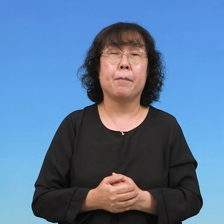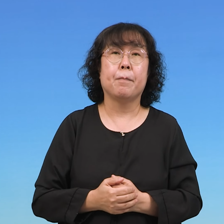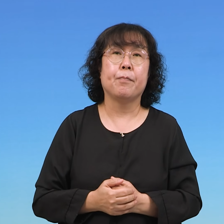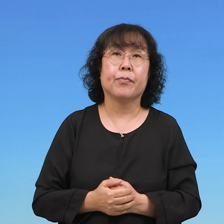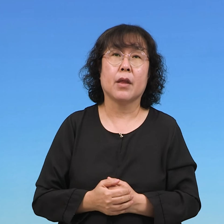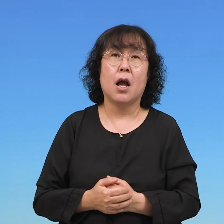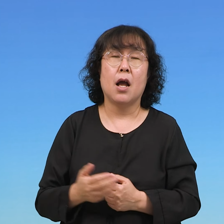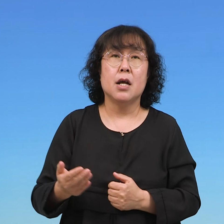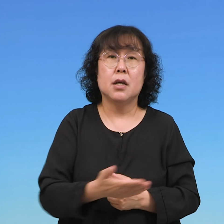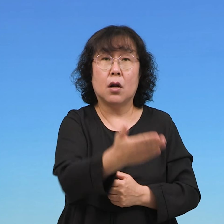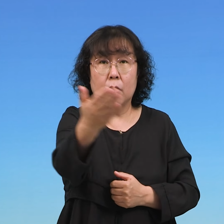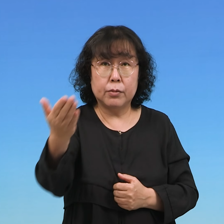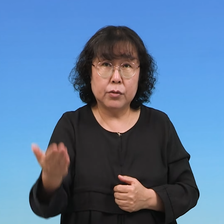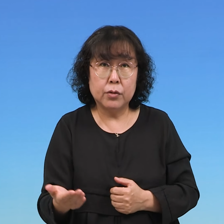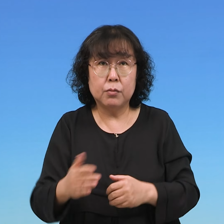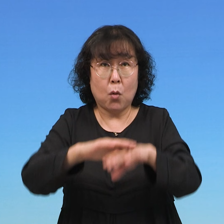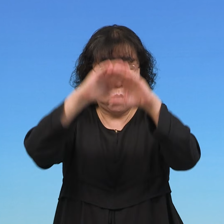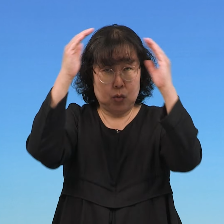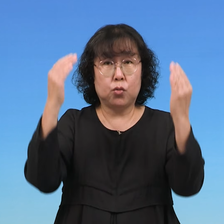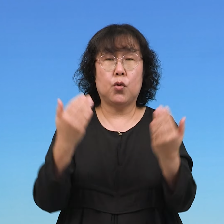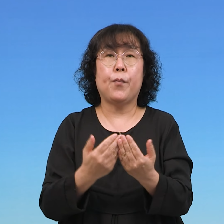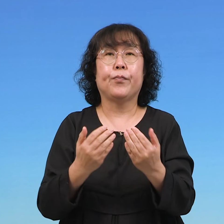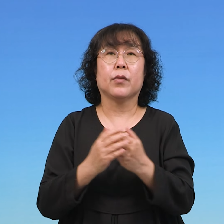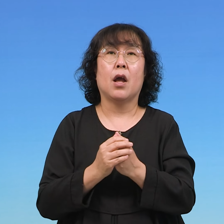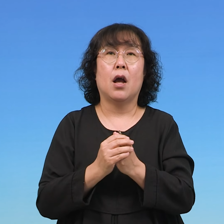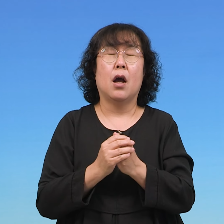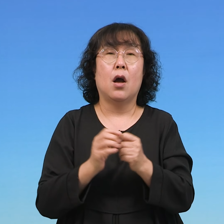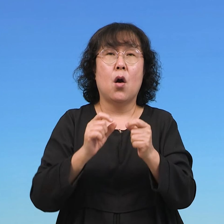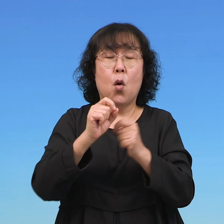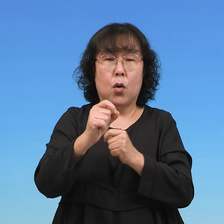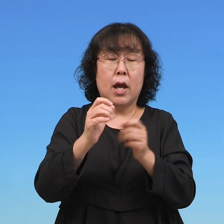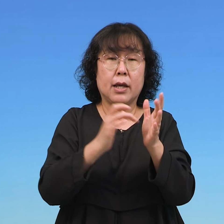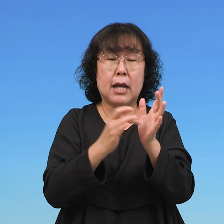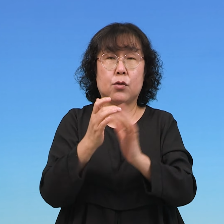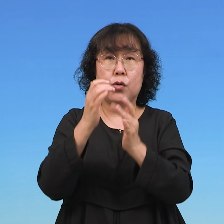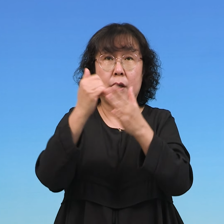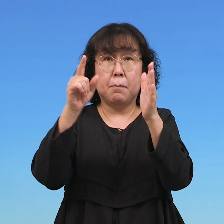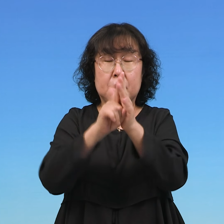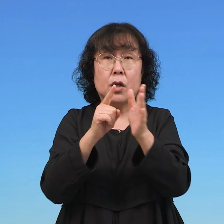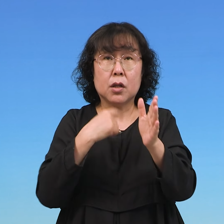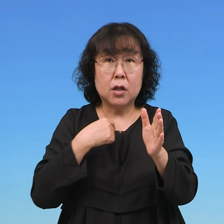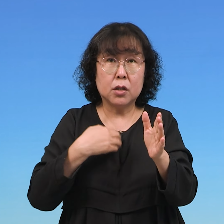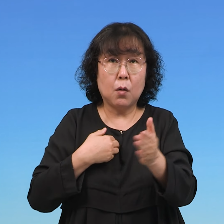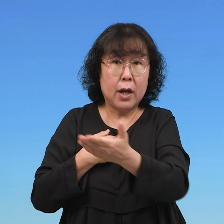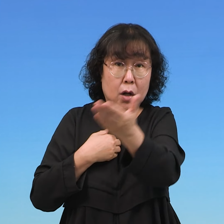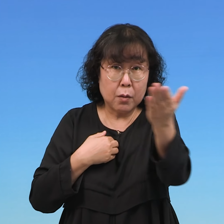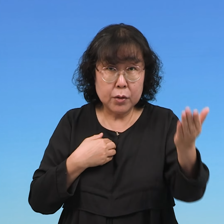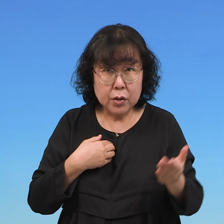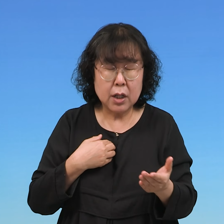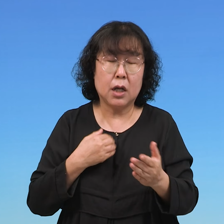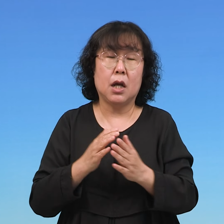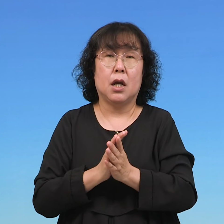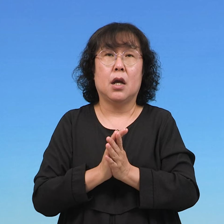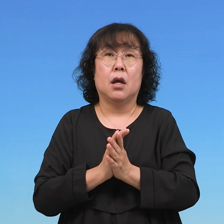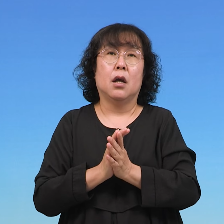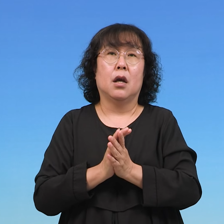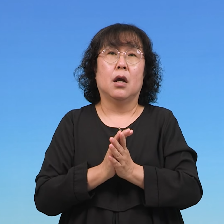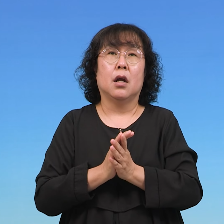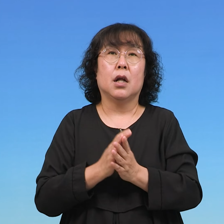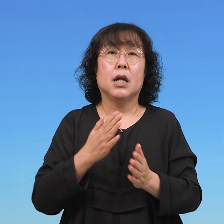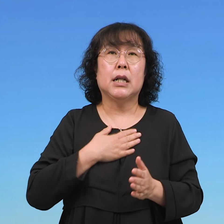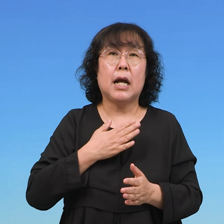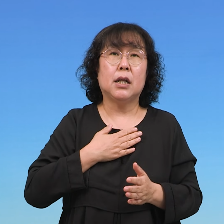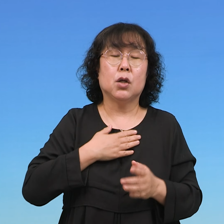오신 손님들 뿐만이 아니고 오래 예수 믿었던 저와 여러분들이 자칫하면 우리 큰아들 될 수